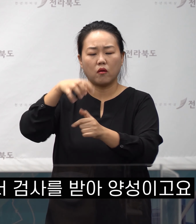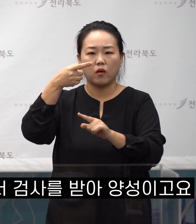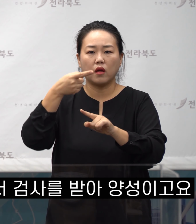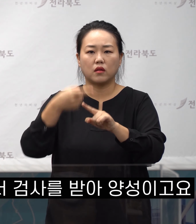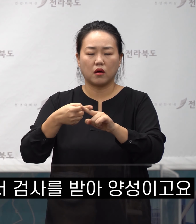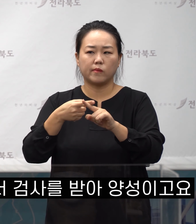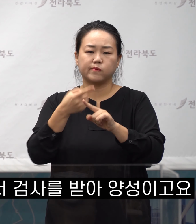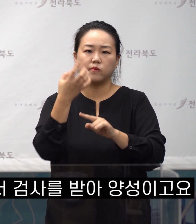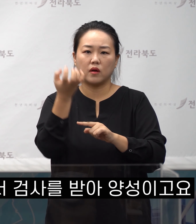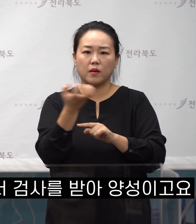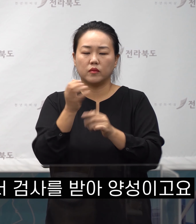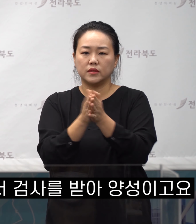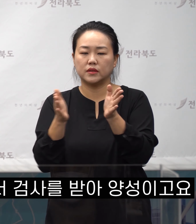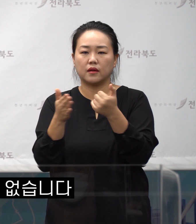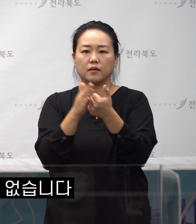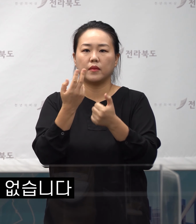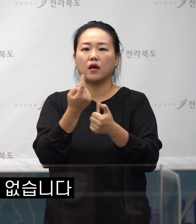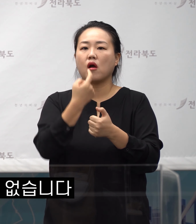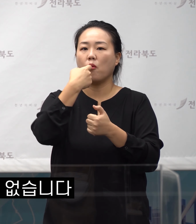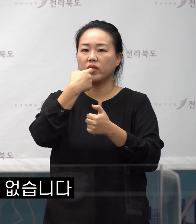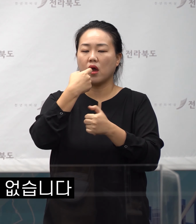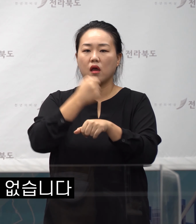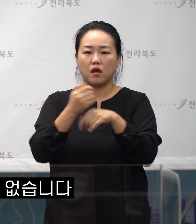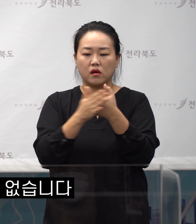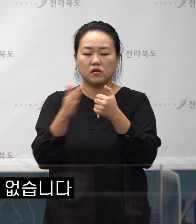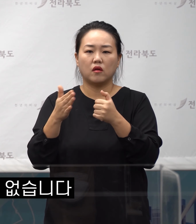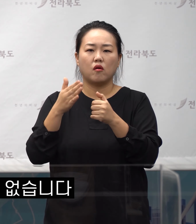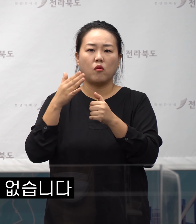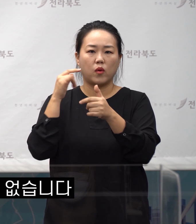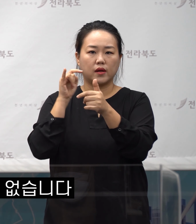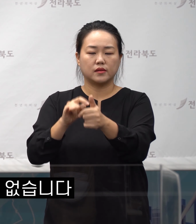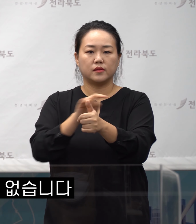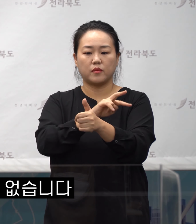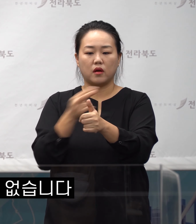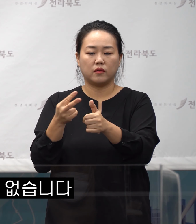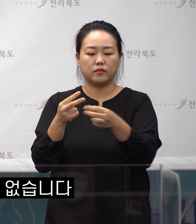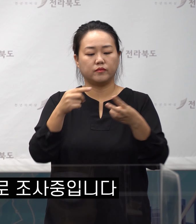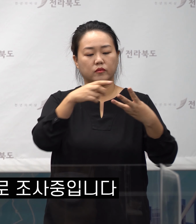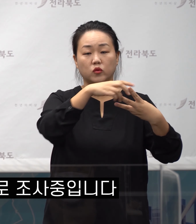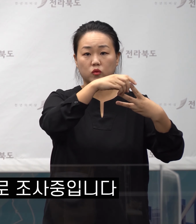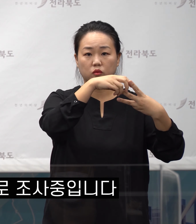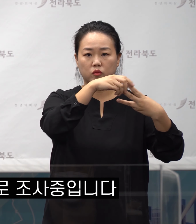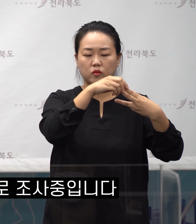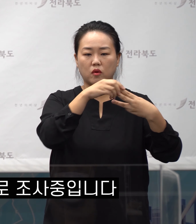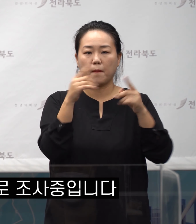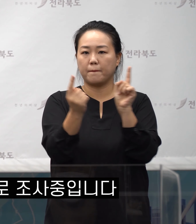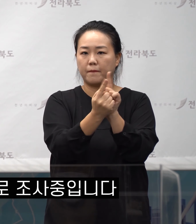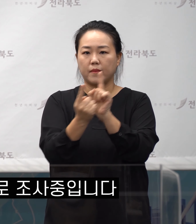나타나서 검사를 받아서 양성이고요. 이 두 분에 대해서는 접촉자는 없습니다. 그리고 나머지 한